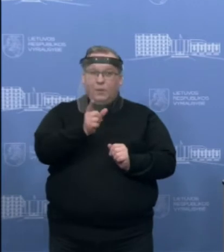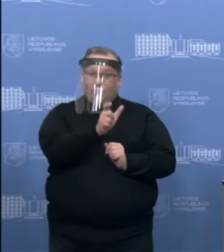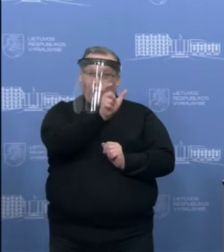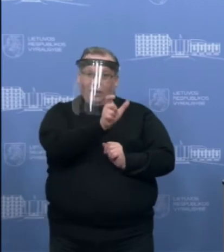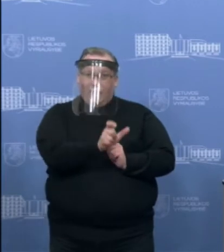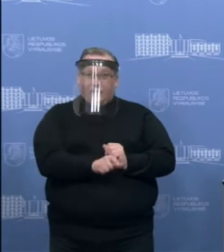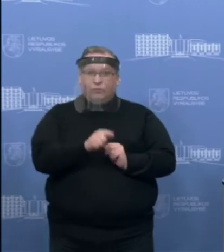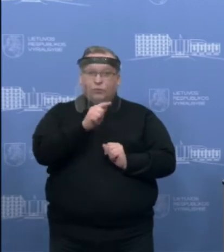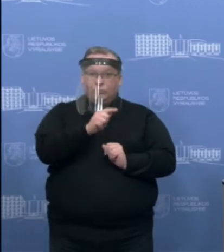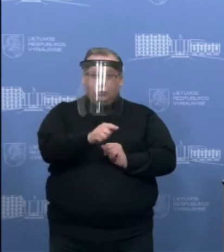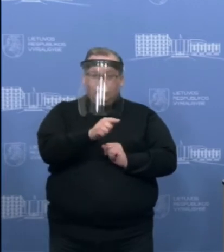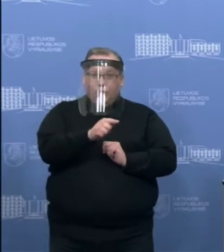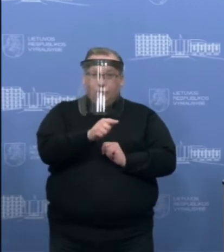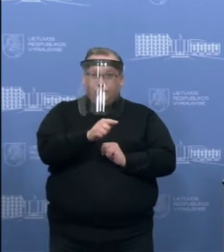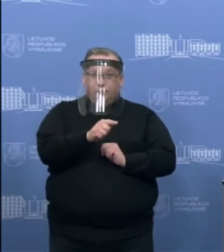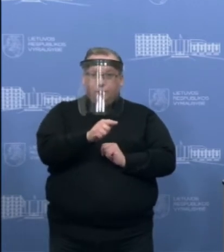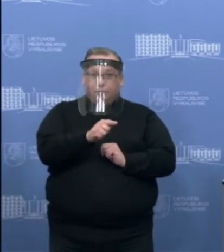ketvirčio statistiniais duomenimis.